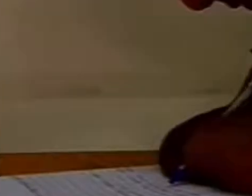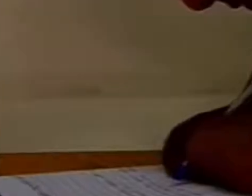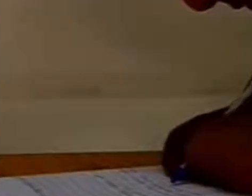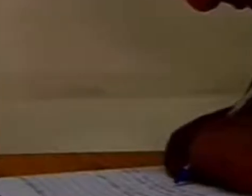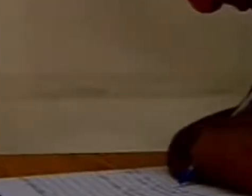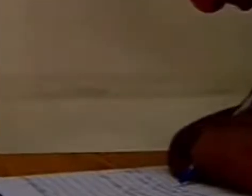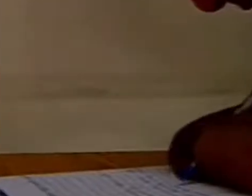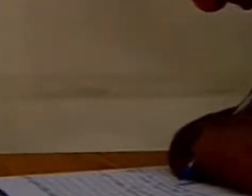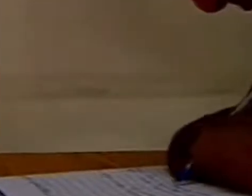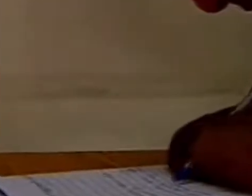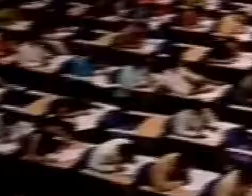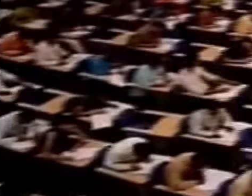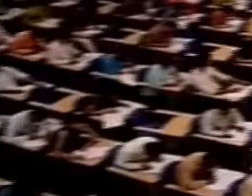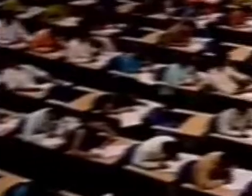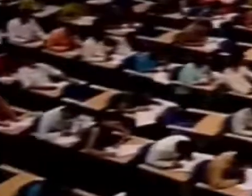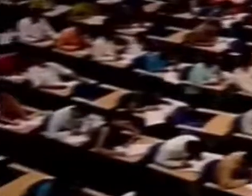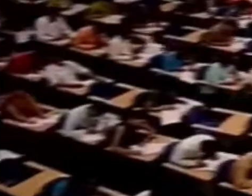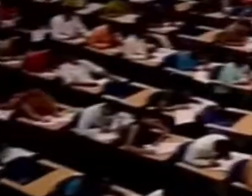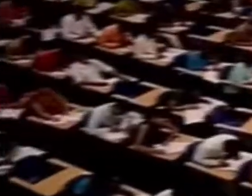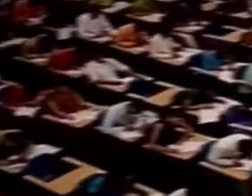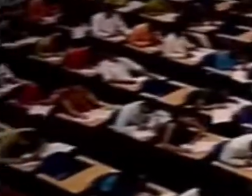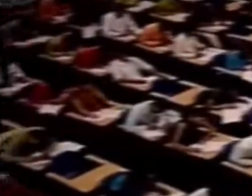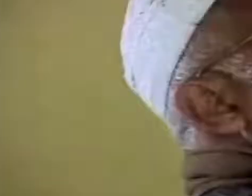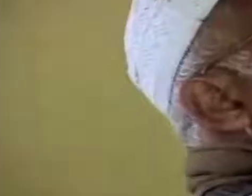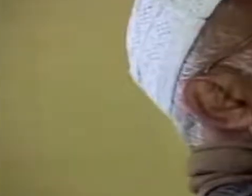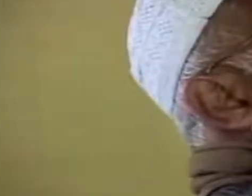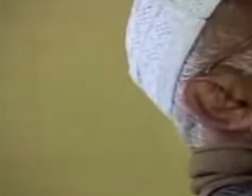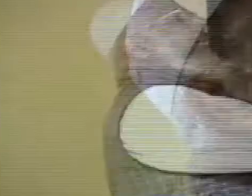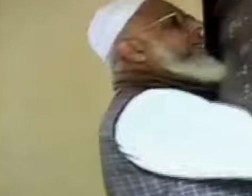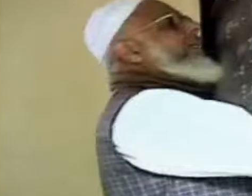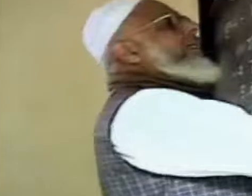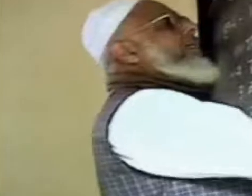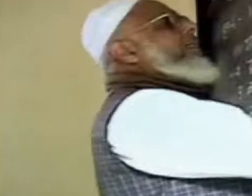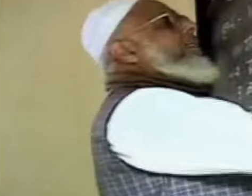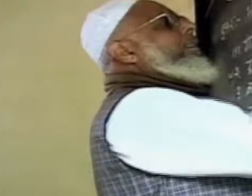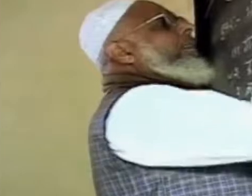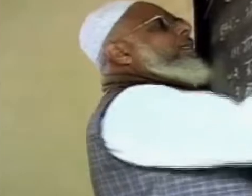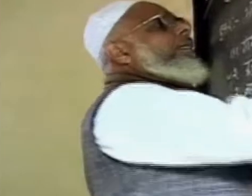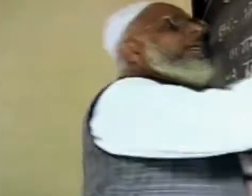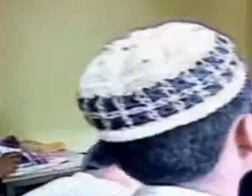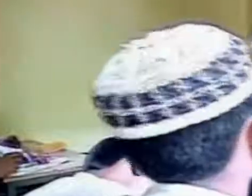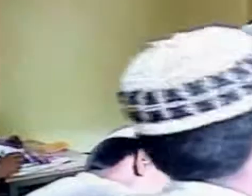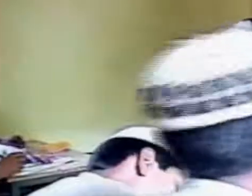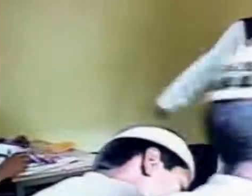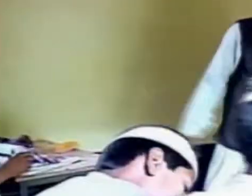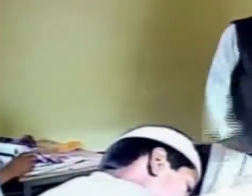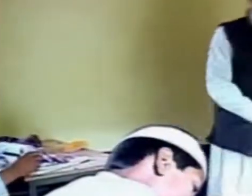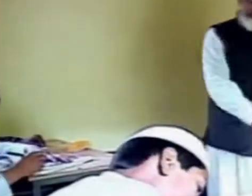परीक्षा का अवसर एक बार ही क्यों मिलता फिर